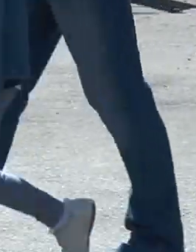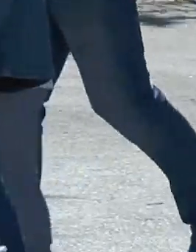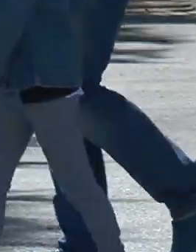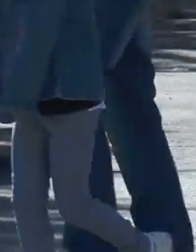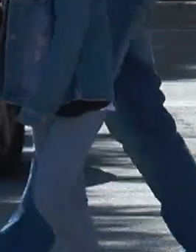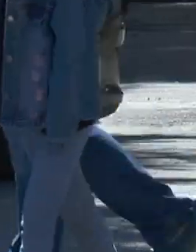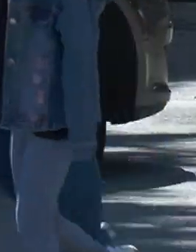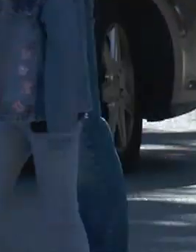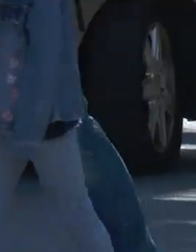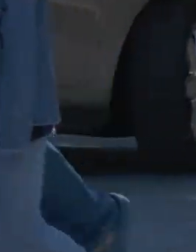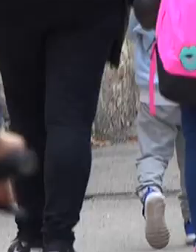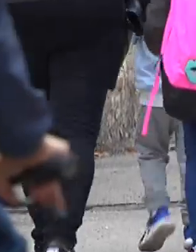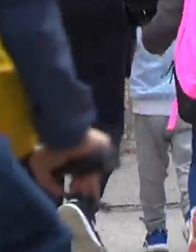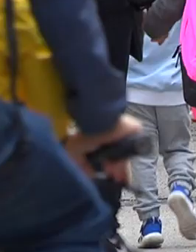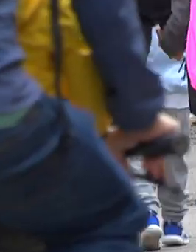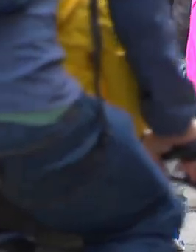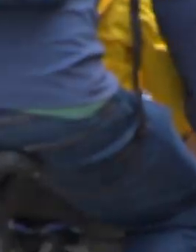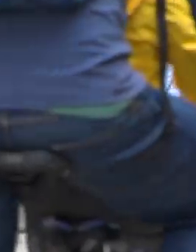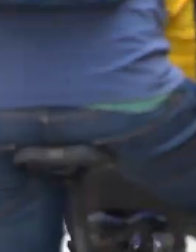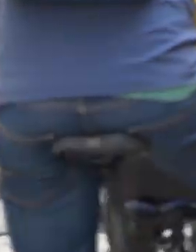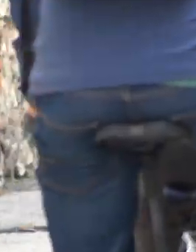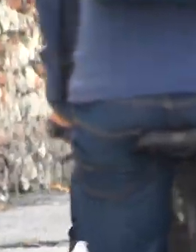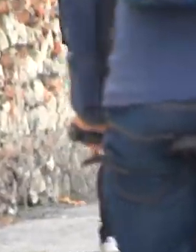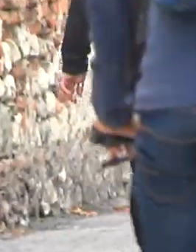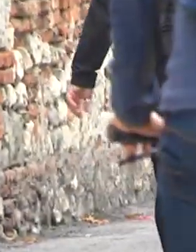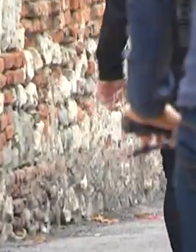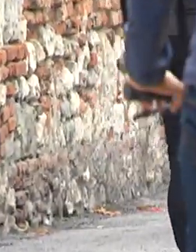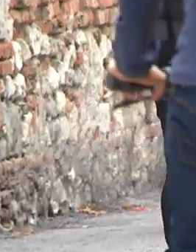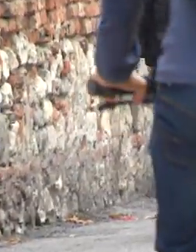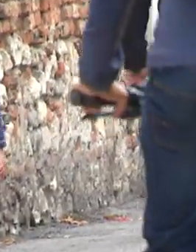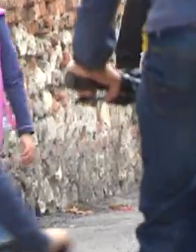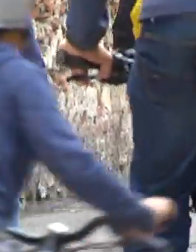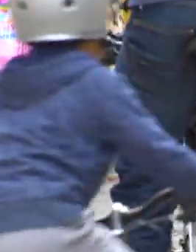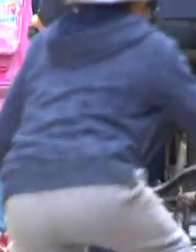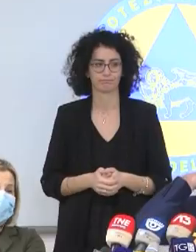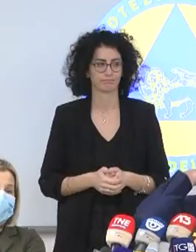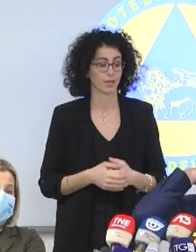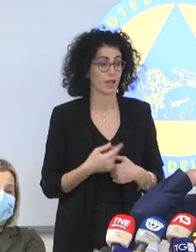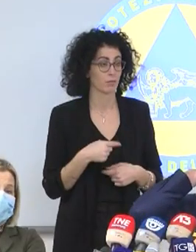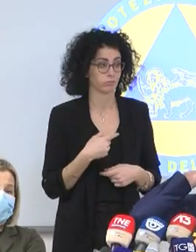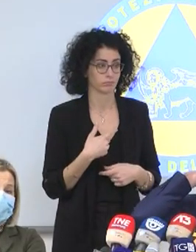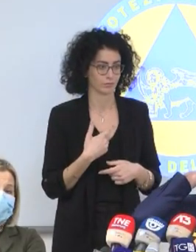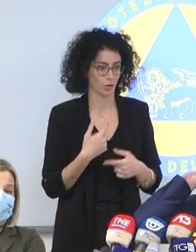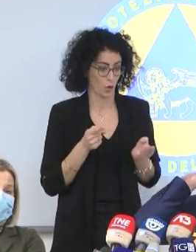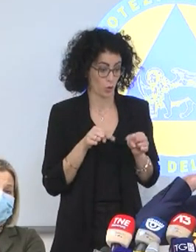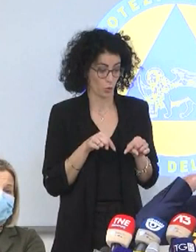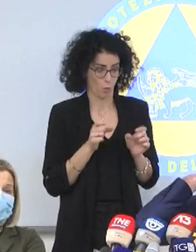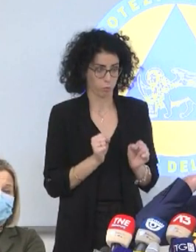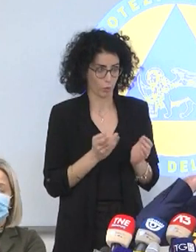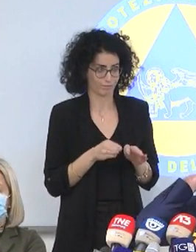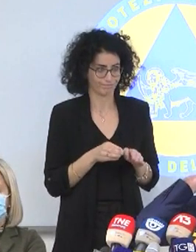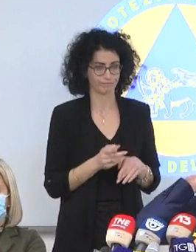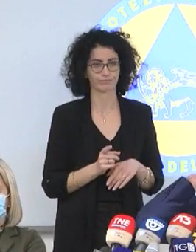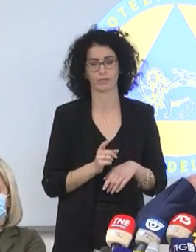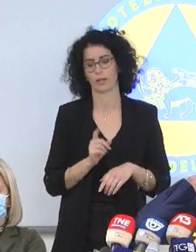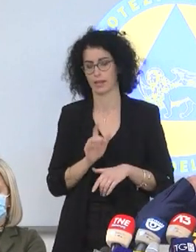distanza fino alla fine di gennaio ea quelle famiglie che in tal senso vorrebbero un intervento del presidente della regione zaia risponde così